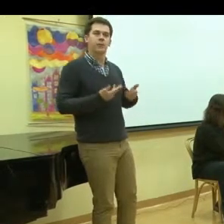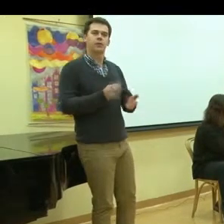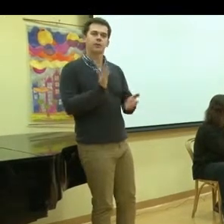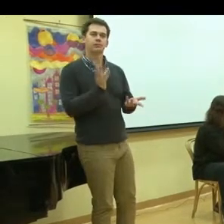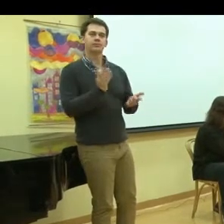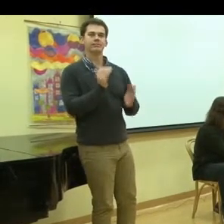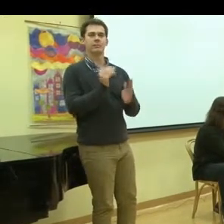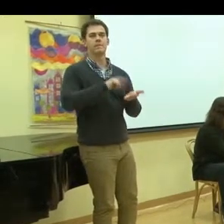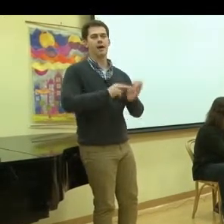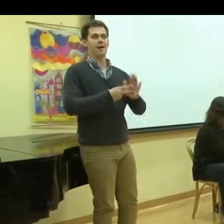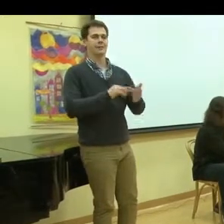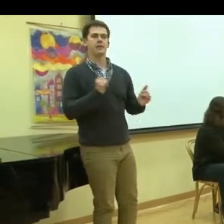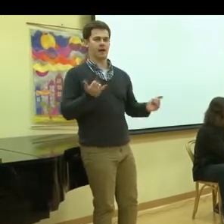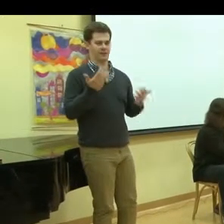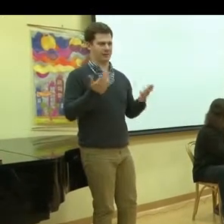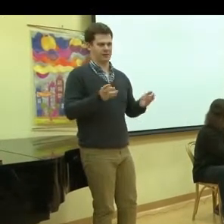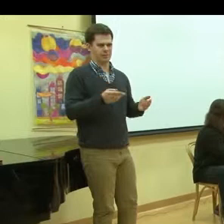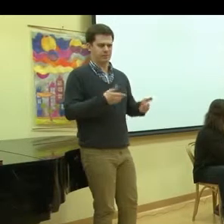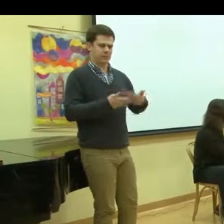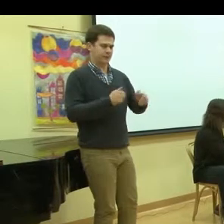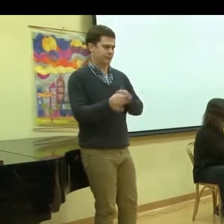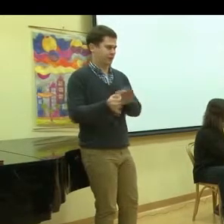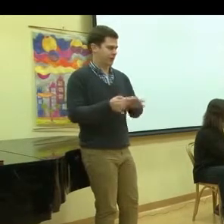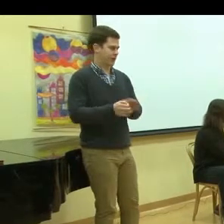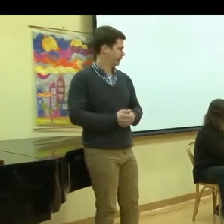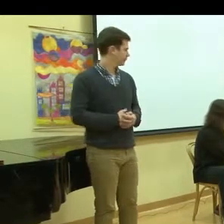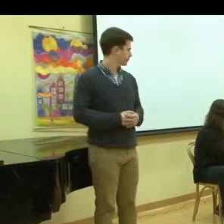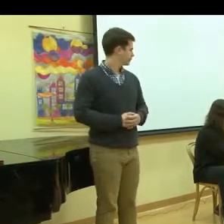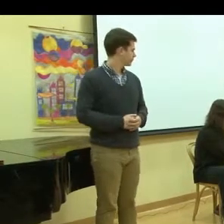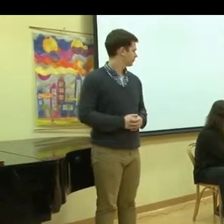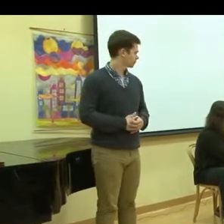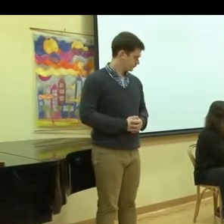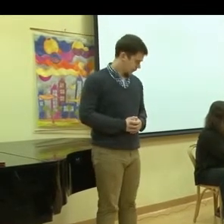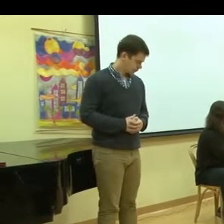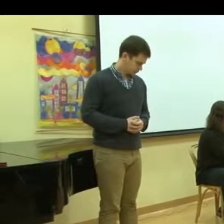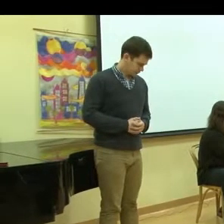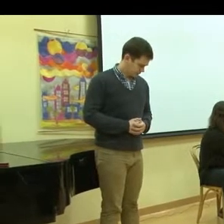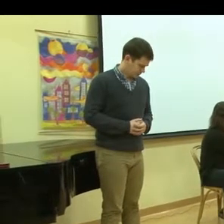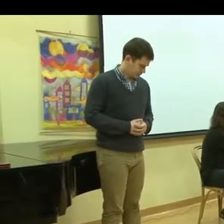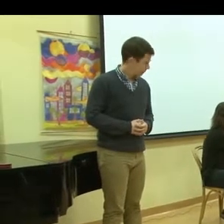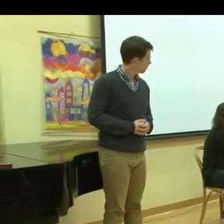przyjmuje mniej więcej taką formę, z jaką my jesteśmy skłonni go kojarzyć?